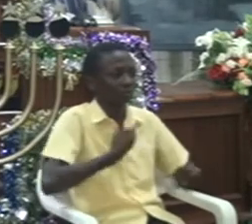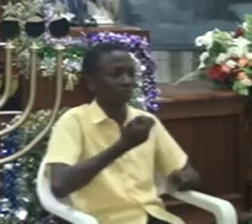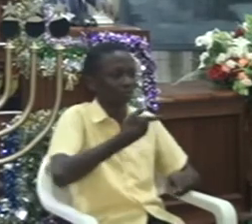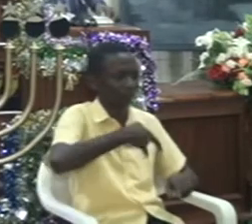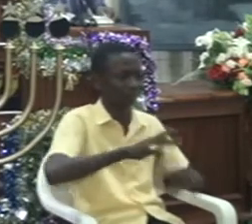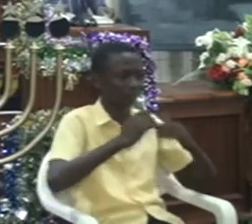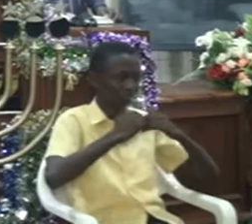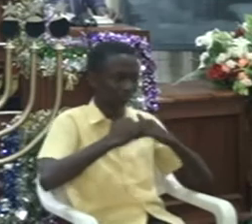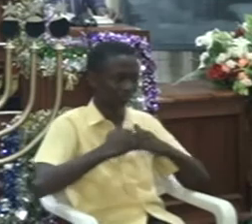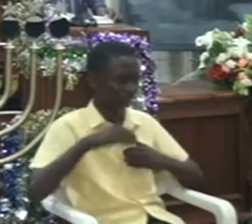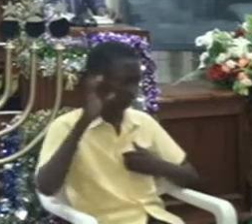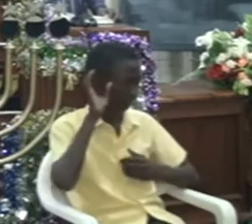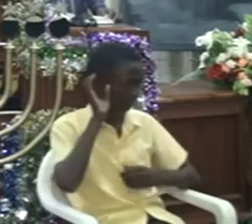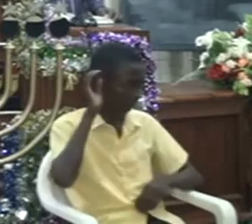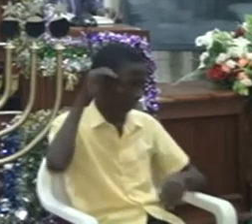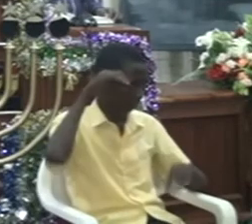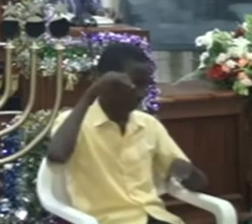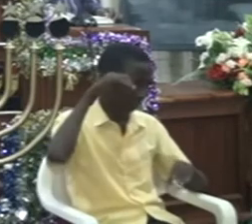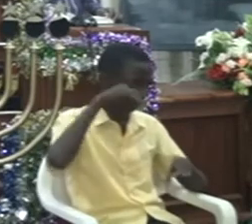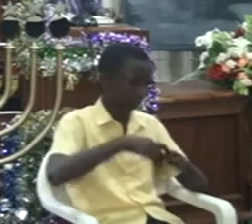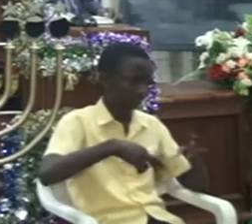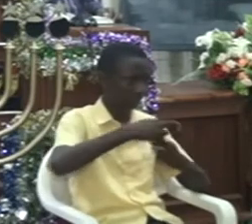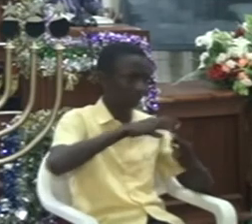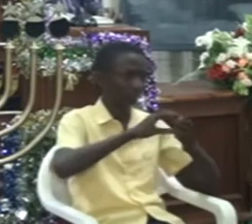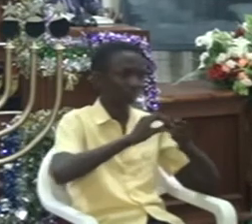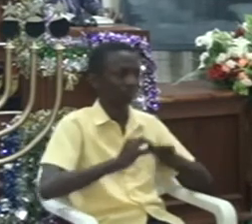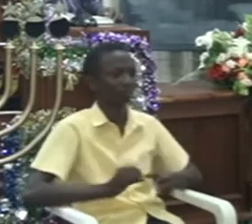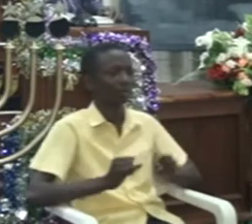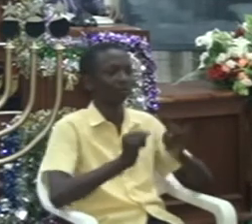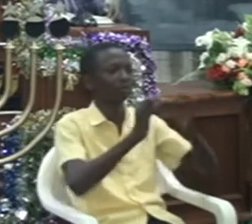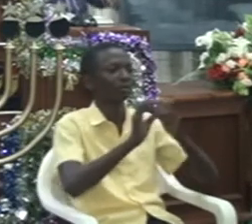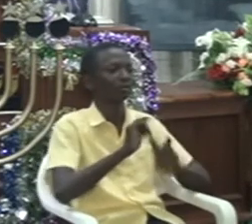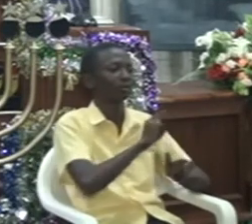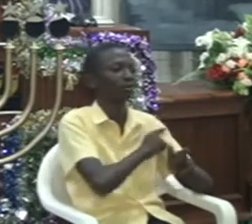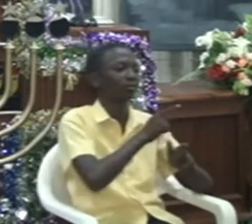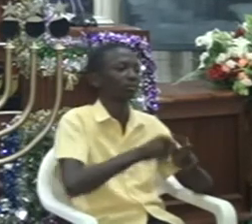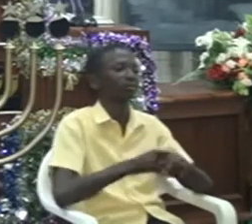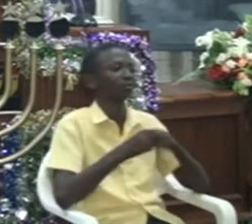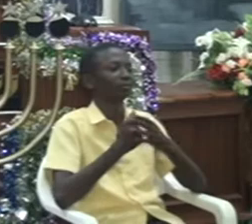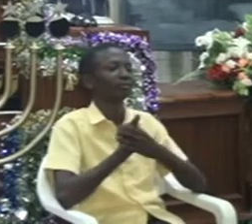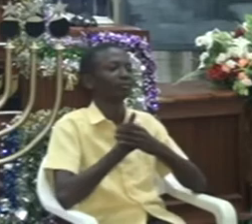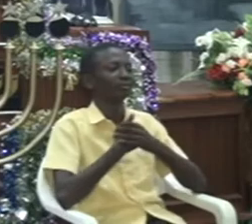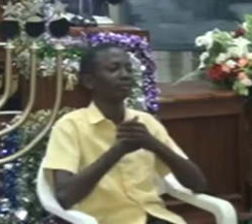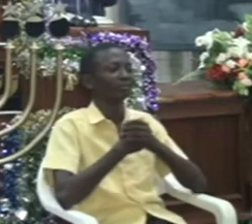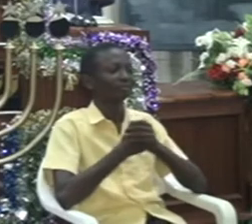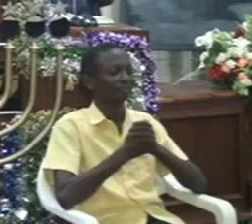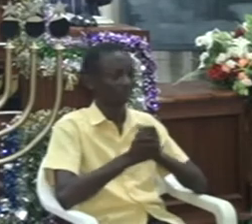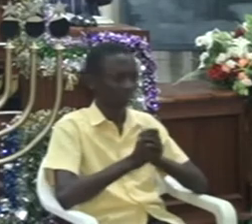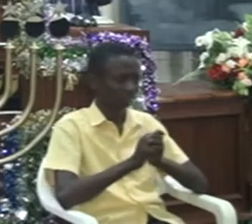entendre là au croisement de lui. Instigo. Nanjo ilele sauti tena atasikilia pale kwa masanga njia ya